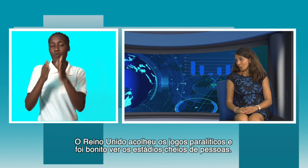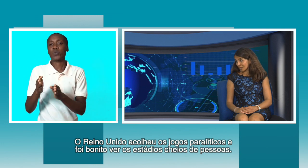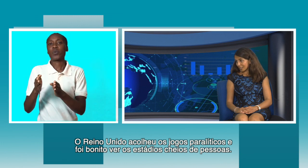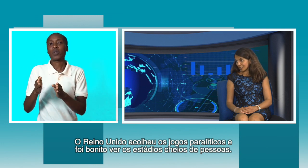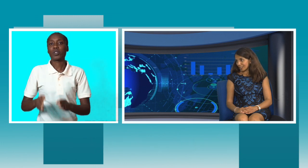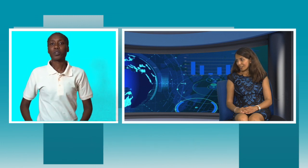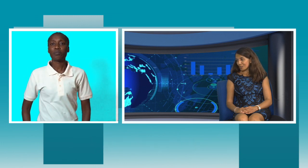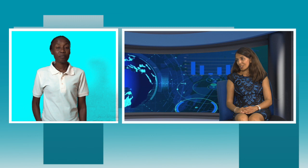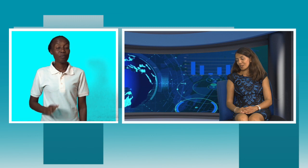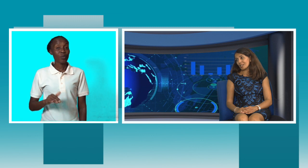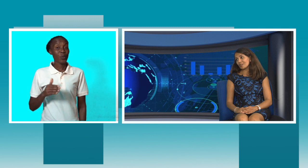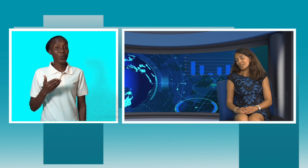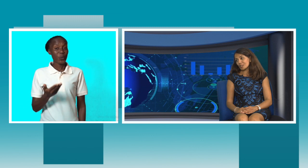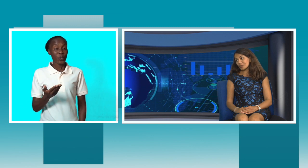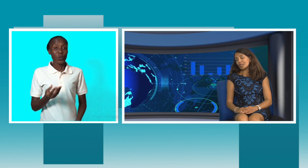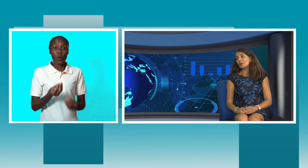pessoas.